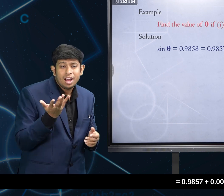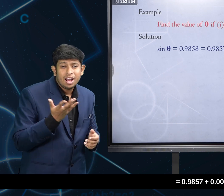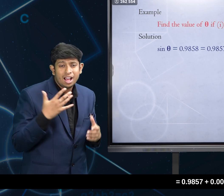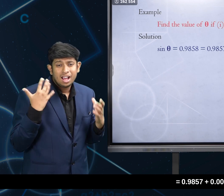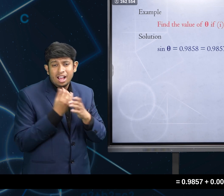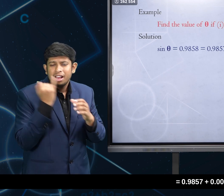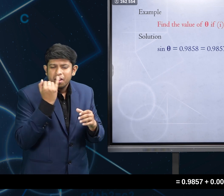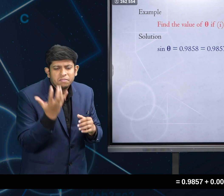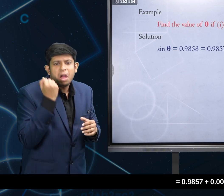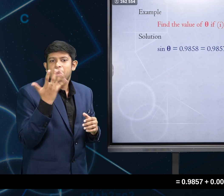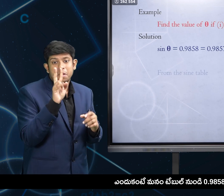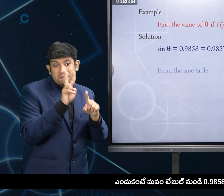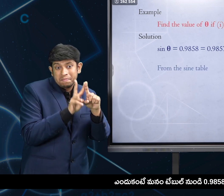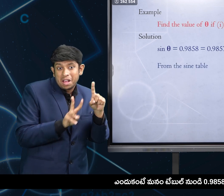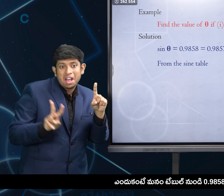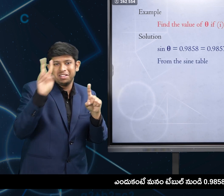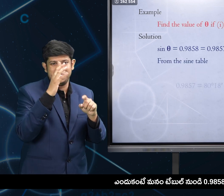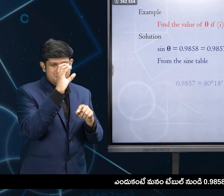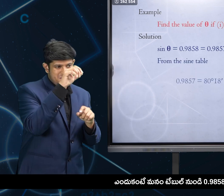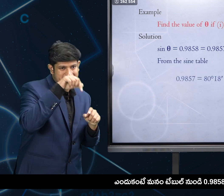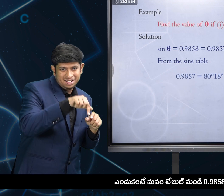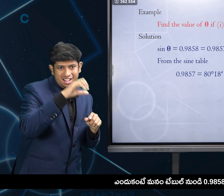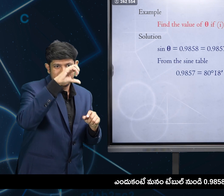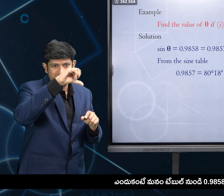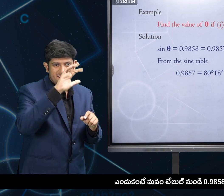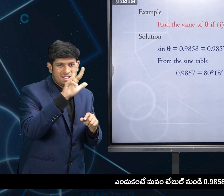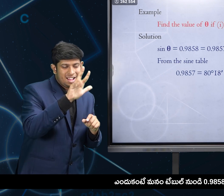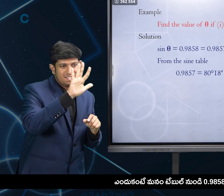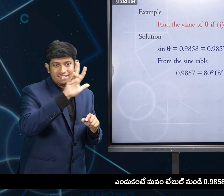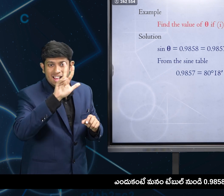0.0001గా వ్రాయవచ్చు. ఎందుకంటే మనం టేబుల్ నుండి